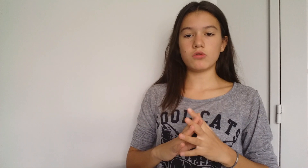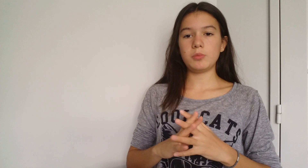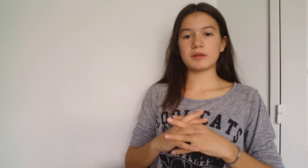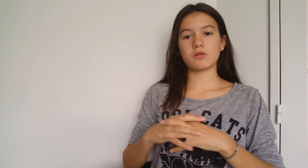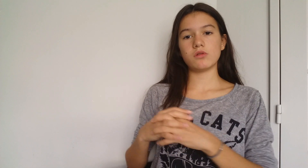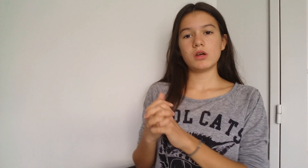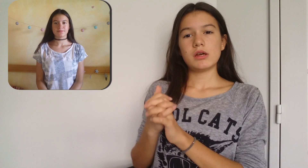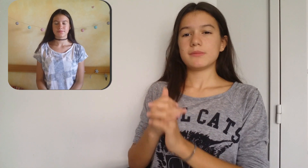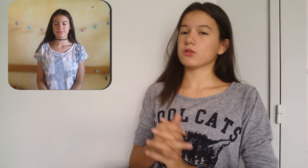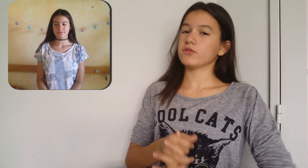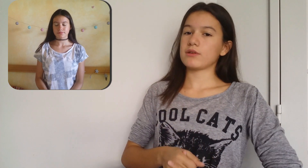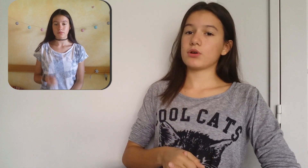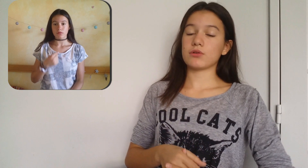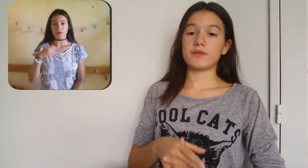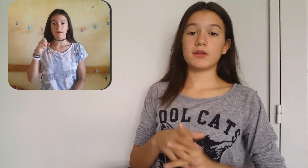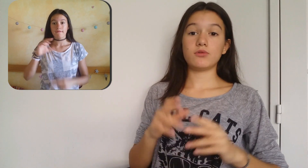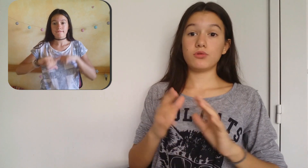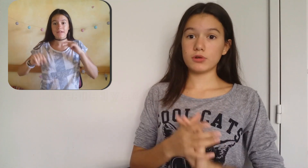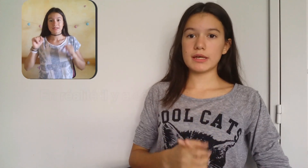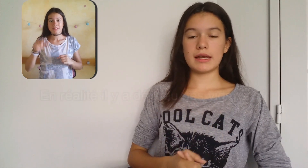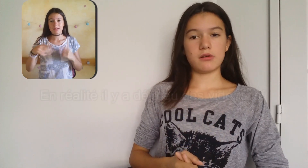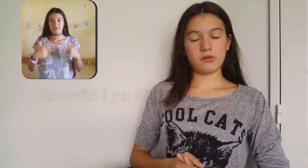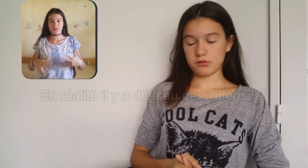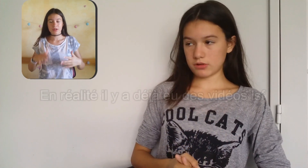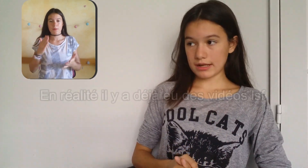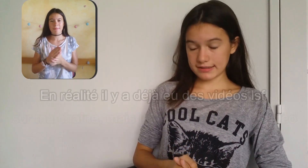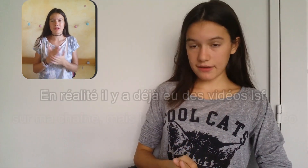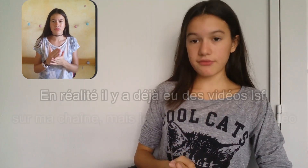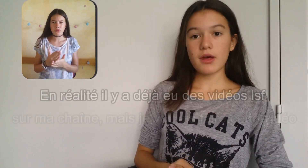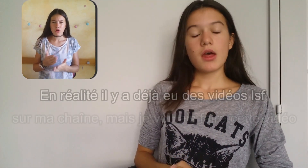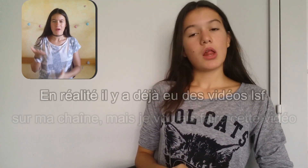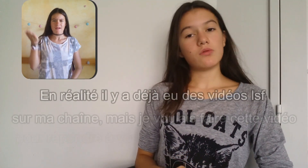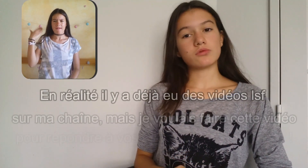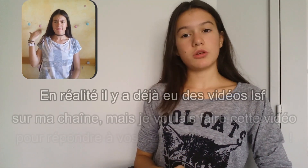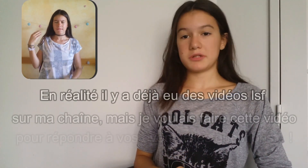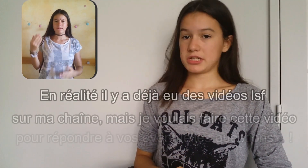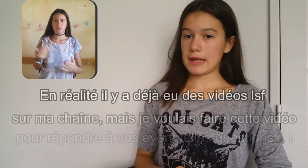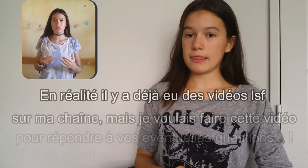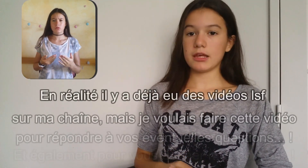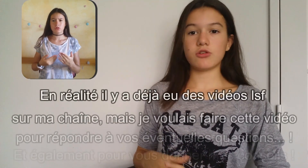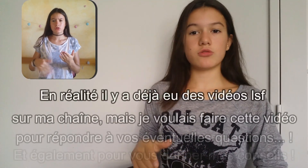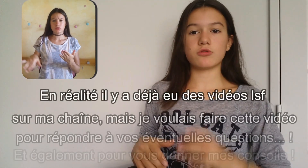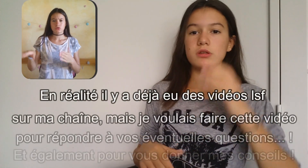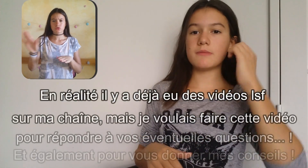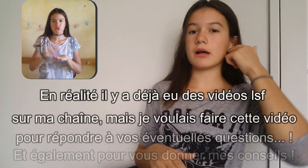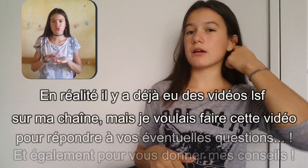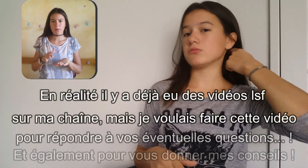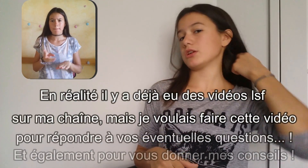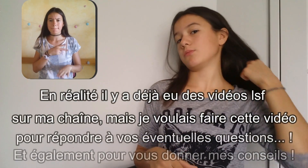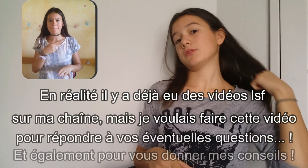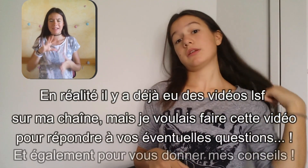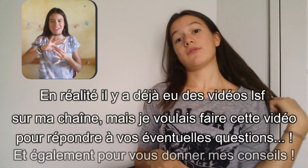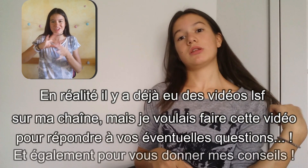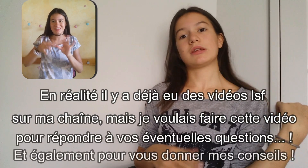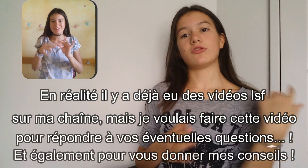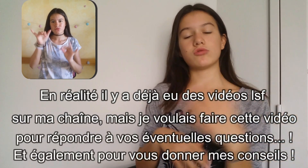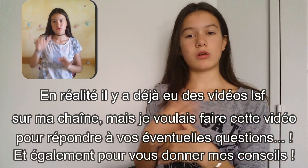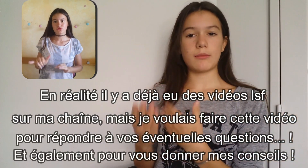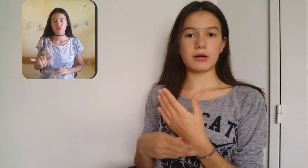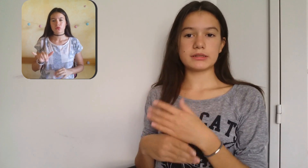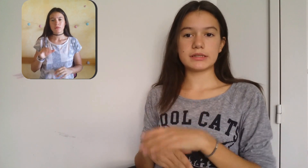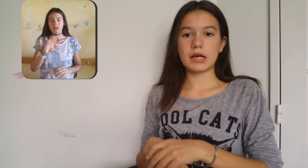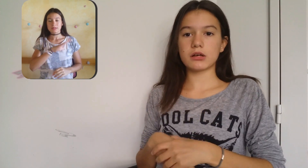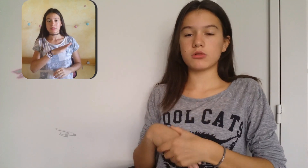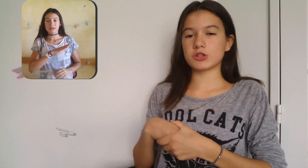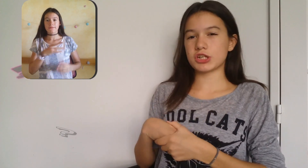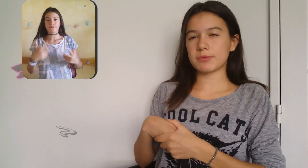En gros parce que bientôt vous allez voir une vidéo tutoriel LSF donc sur ma chaîne et que je me suis dit comme j'allais peut-être avoir des questions en